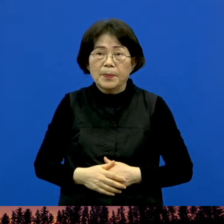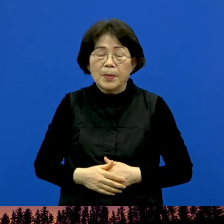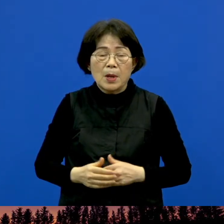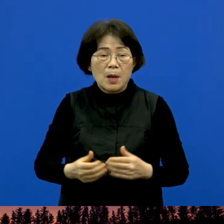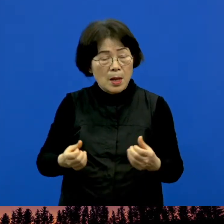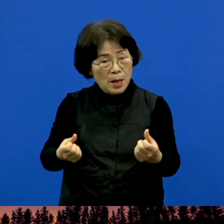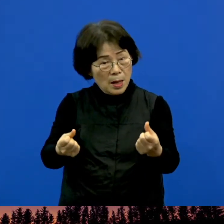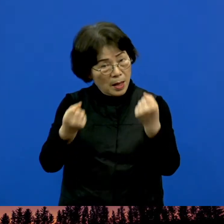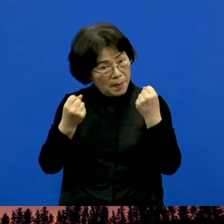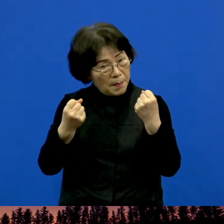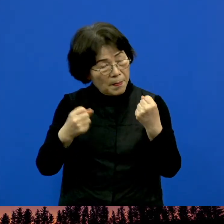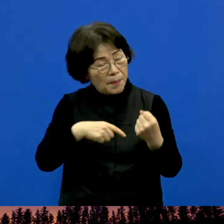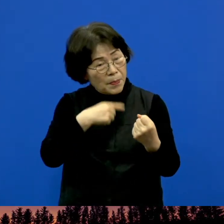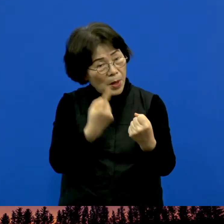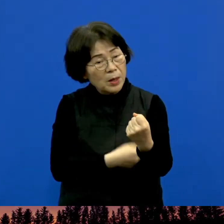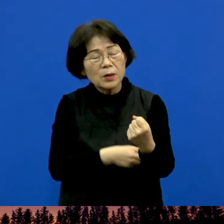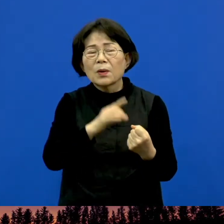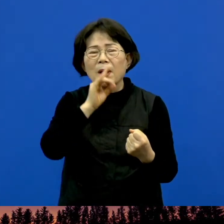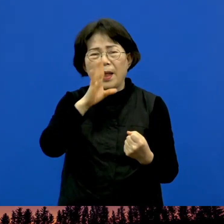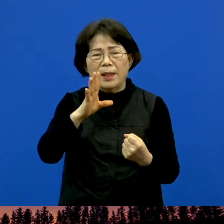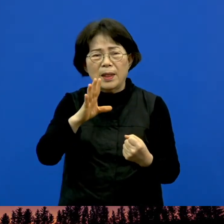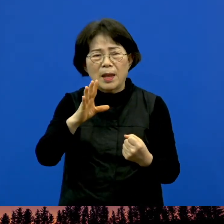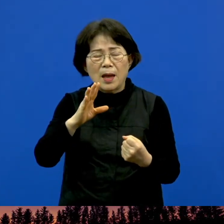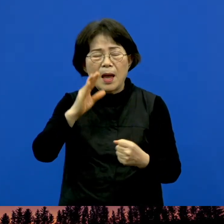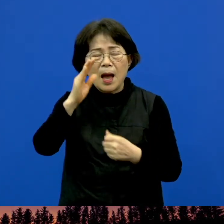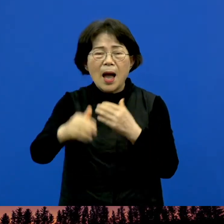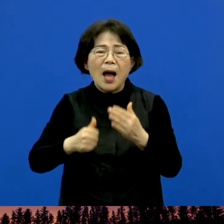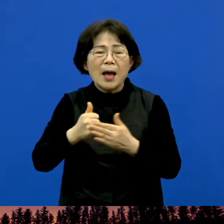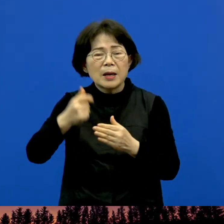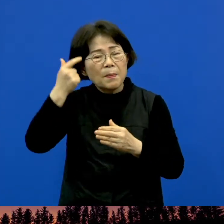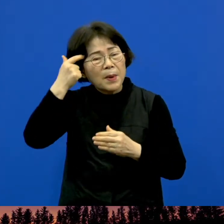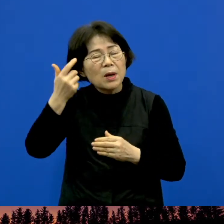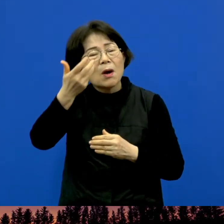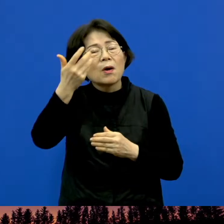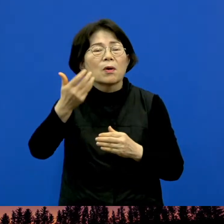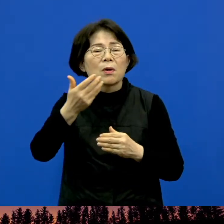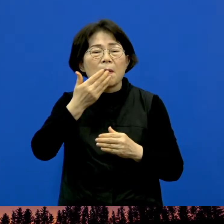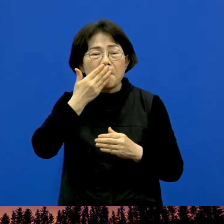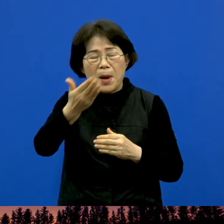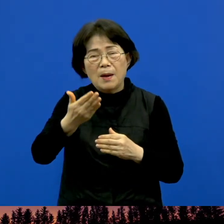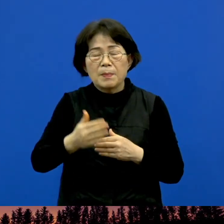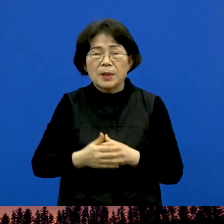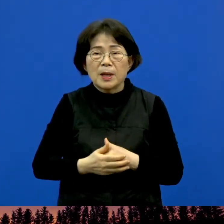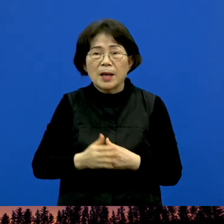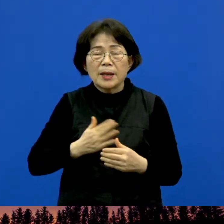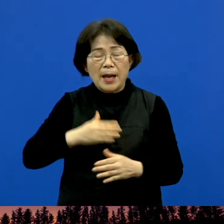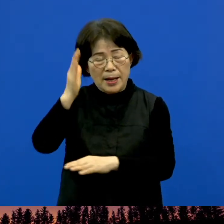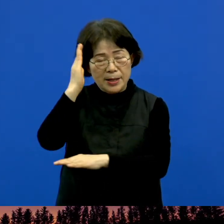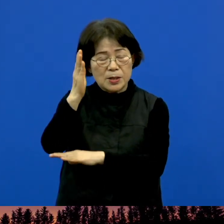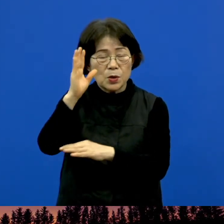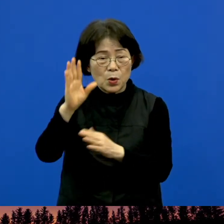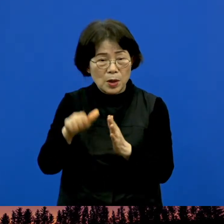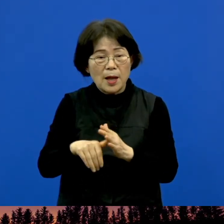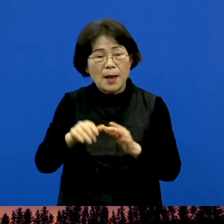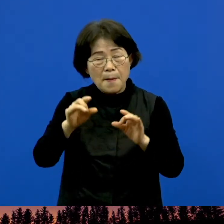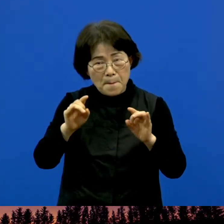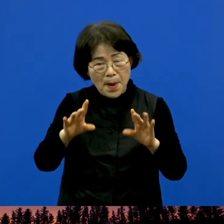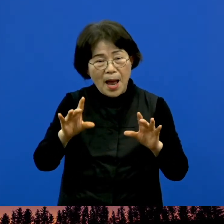힘으로 되고 능으로도 안 되고 오직 나의 신으로 되느니라, 그 말이 맞는 거예요. 저는 설교할 때마다 날마다 그걸